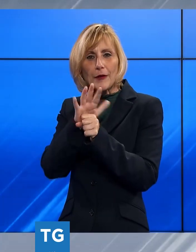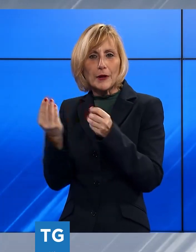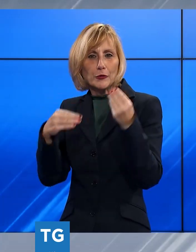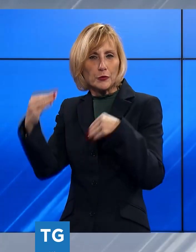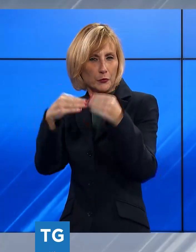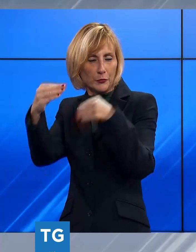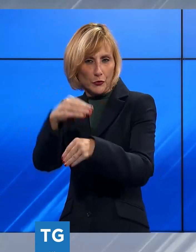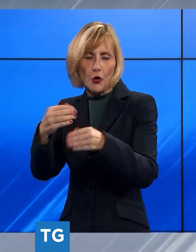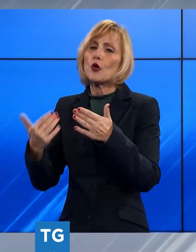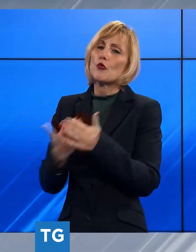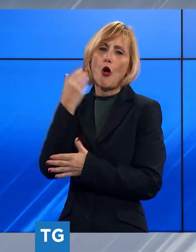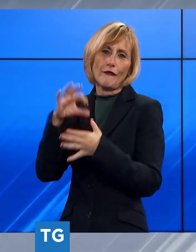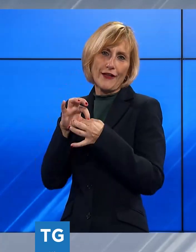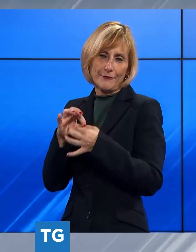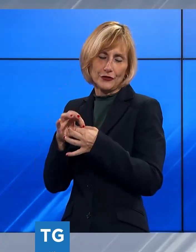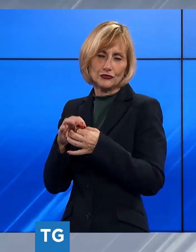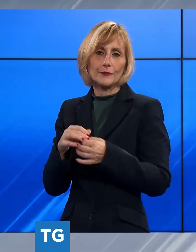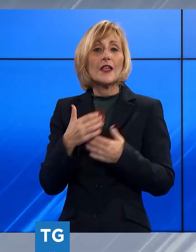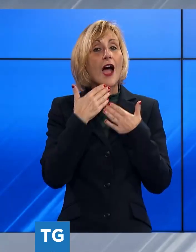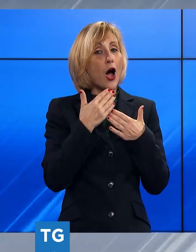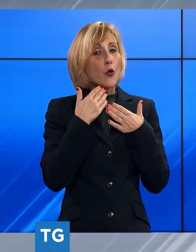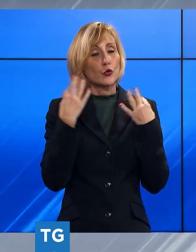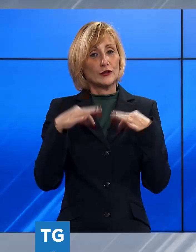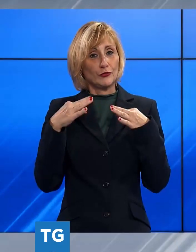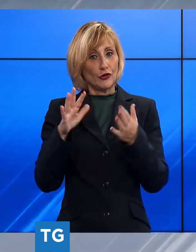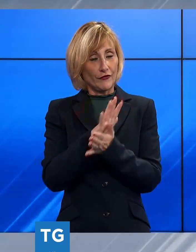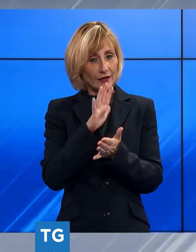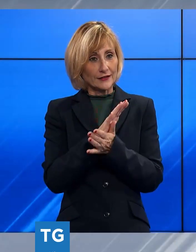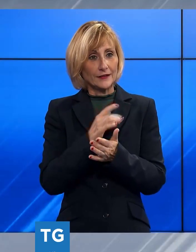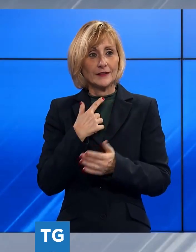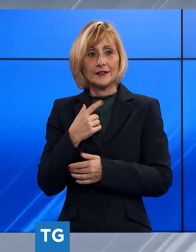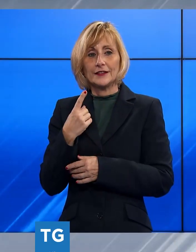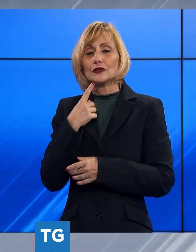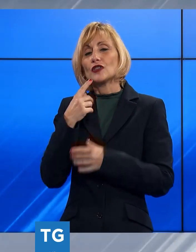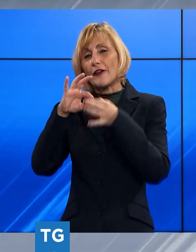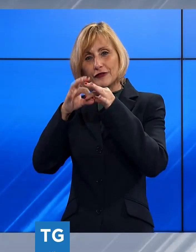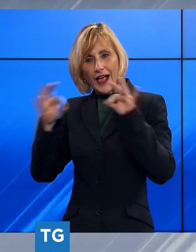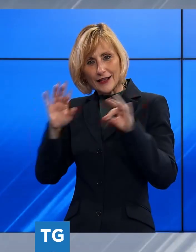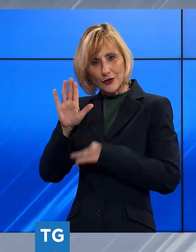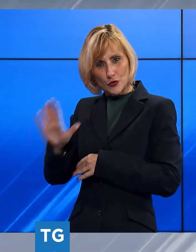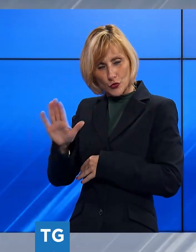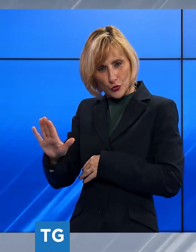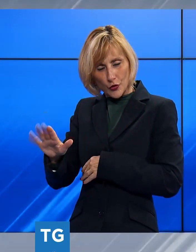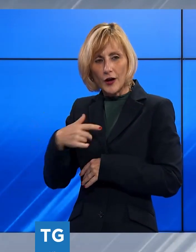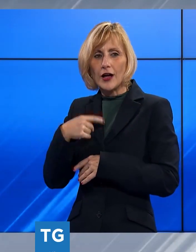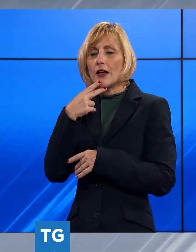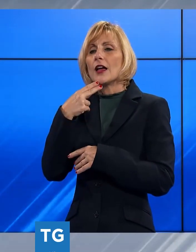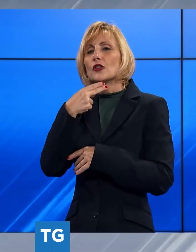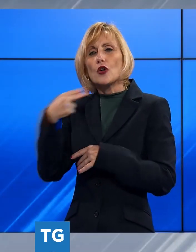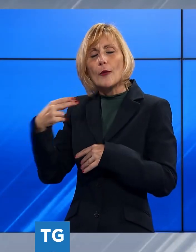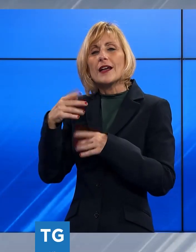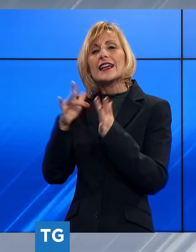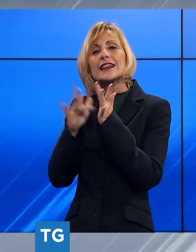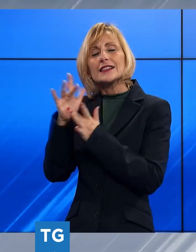amici Un augurio speciale per la stessa festa Cristo storogenizia slavi mojò Cristo è nato